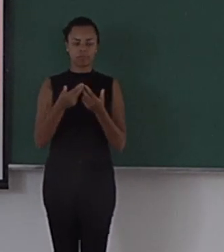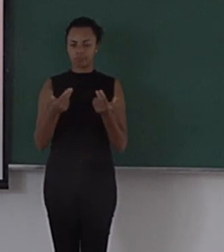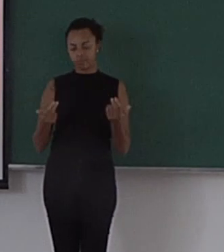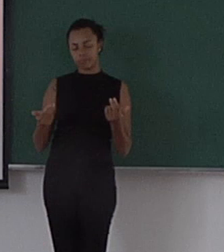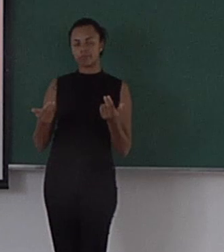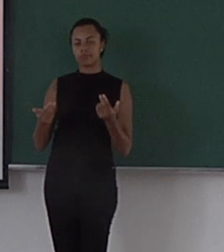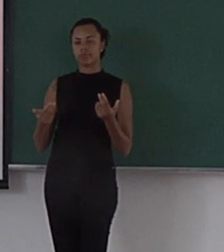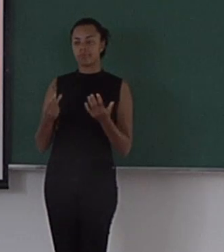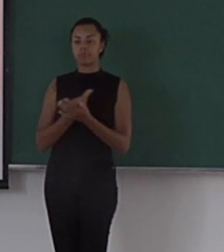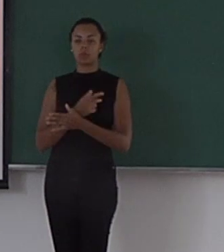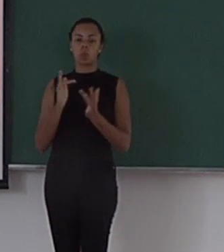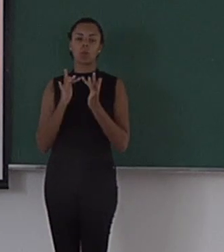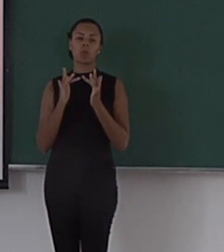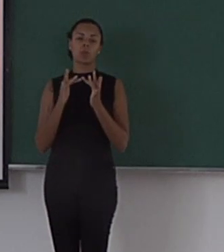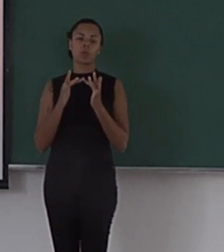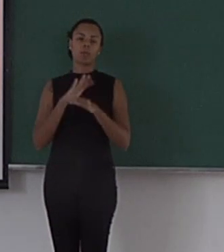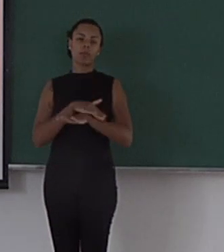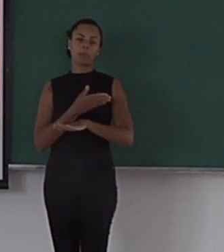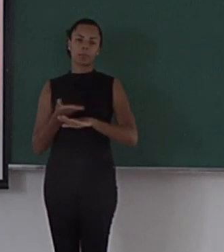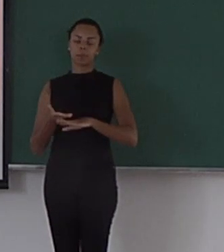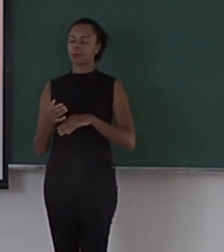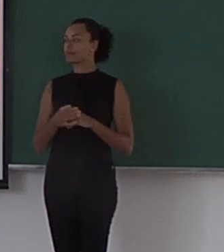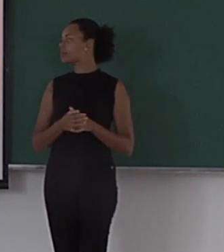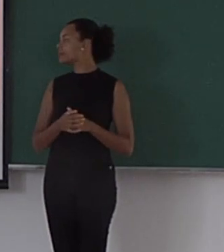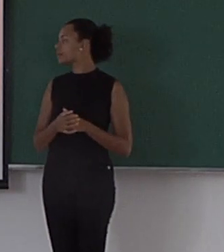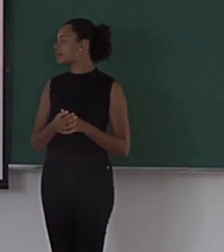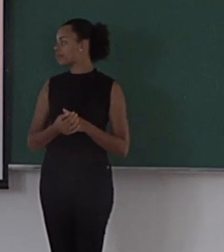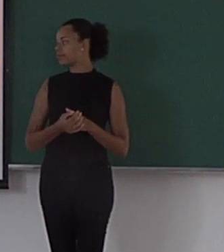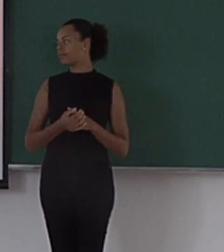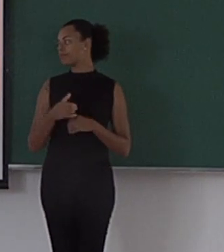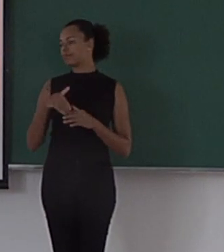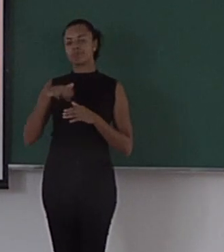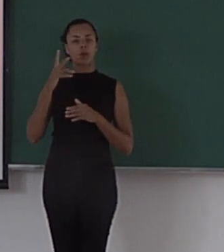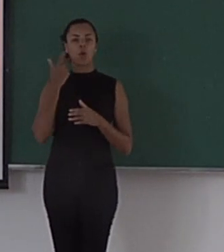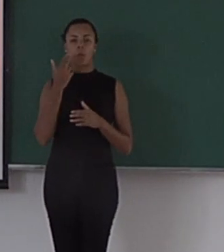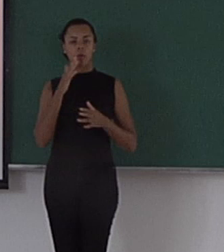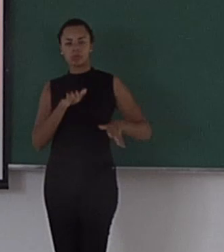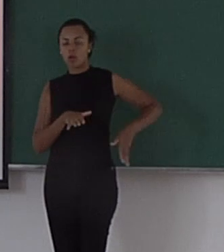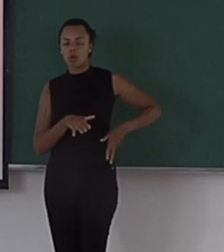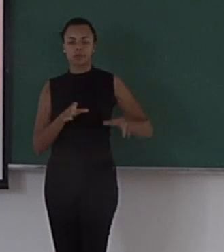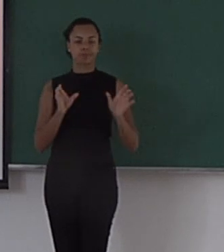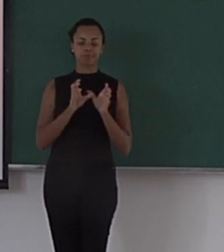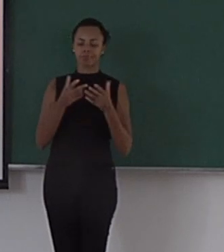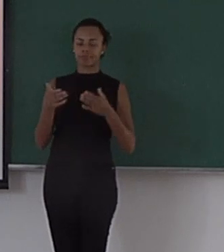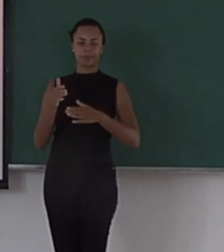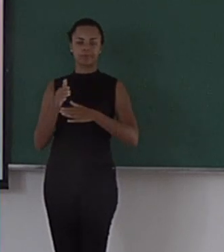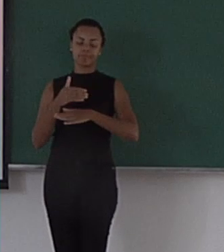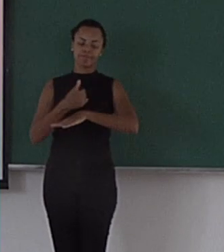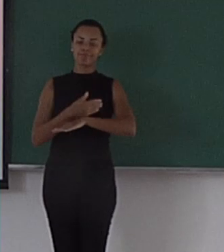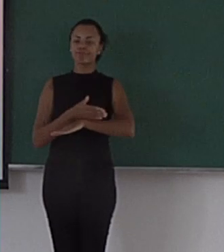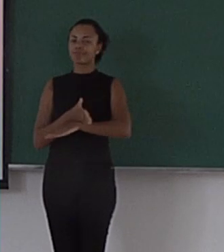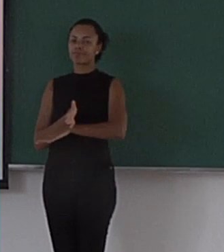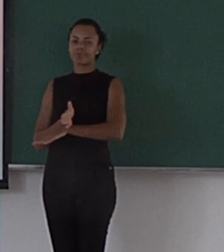da gasolina, ele vai queimando, né? Os mais frequentes que a gente vê é isso, ó, glúteo, dorso, membro inferior, onde o indivíduo apoia,